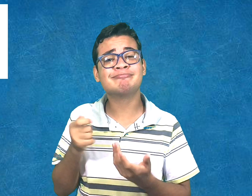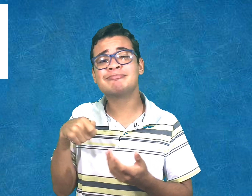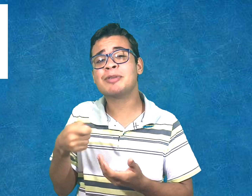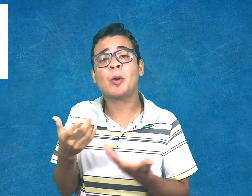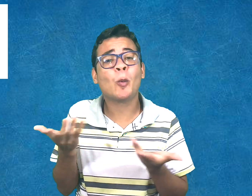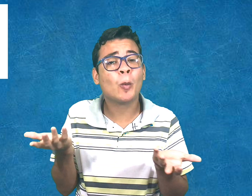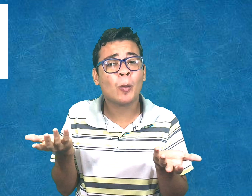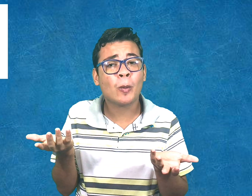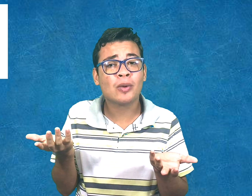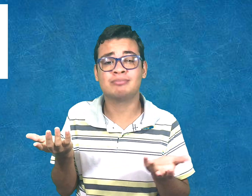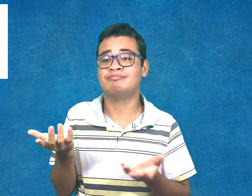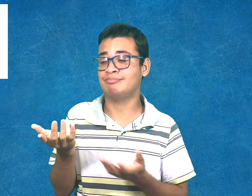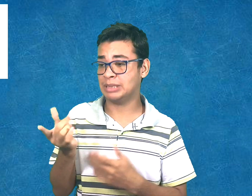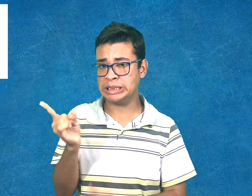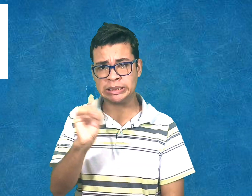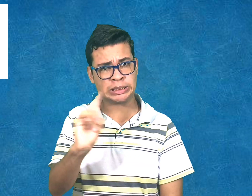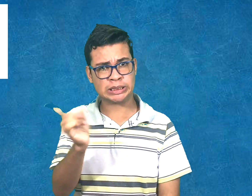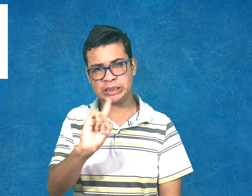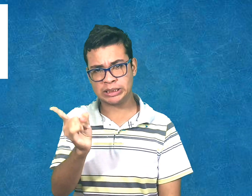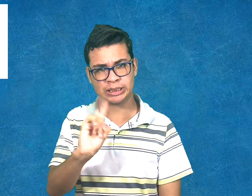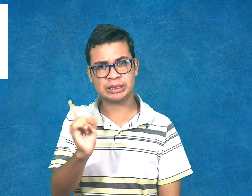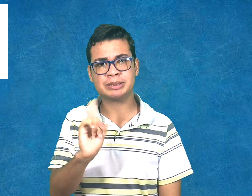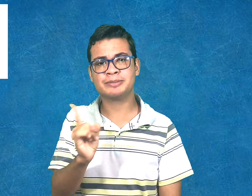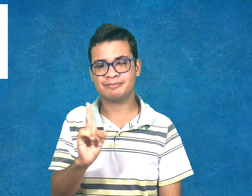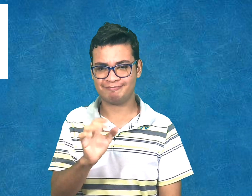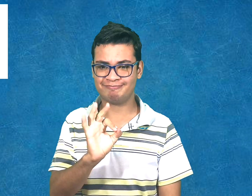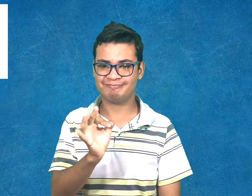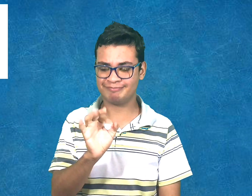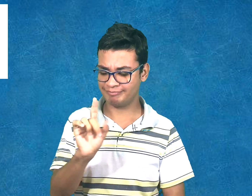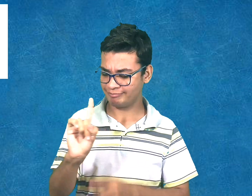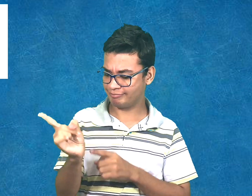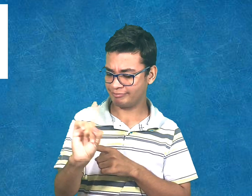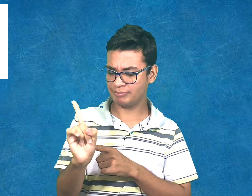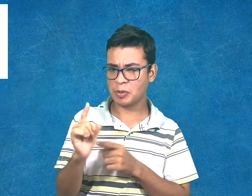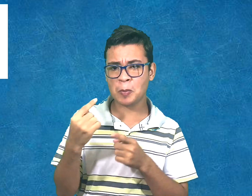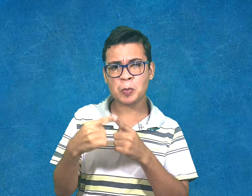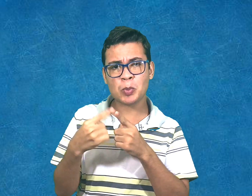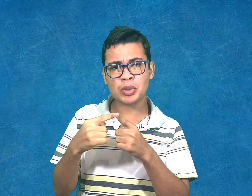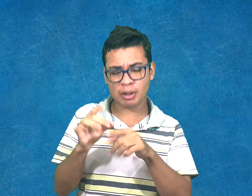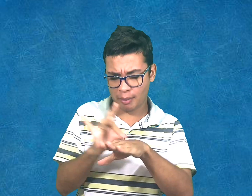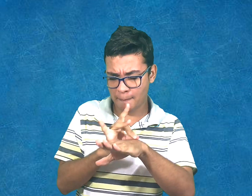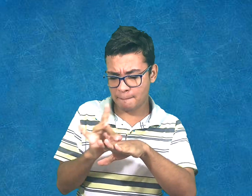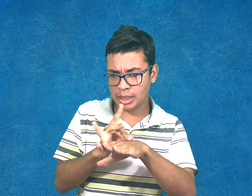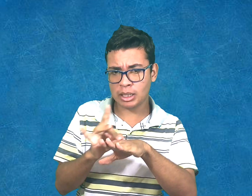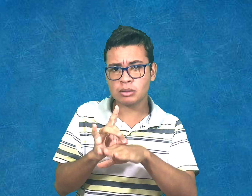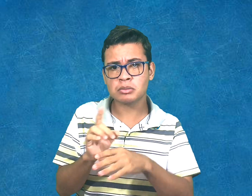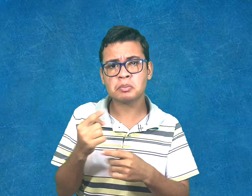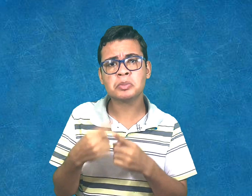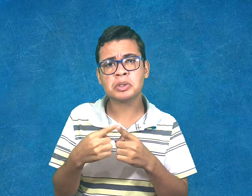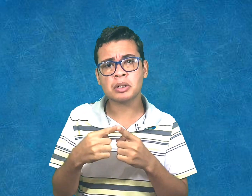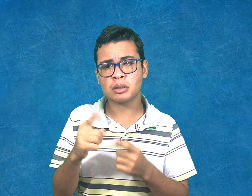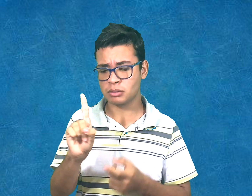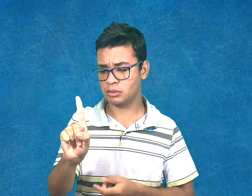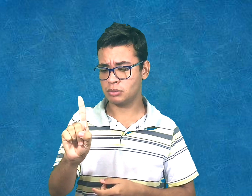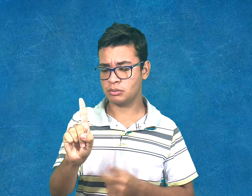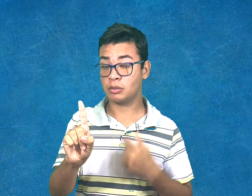Não. Certo, não. Por quê que tá preto? Porque eu estou vendo o quê?